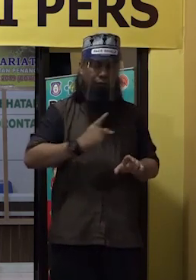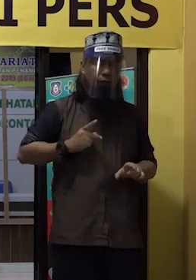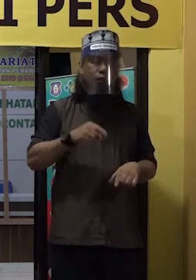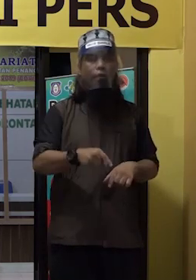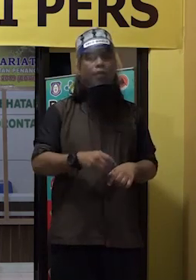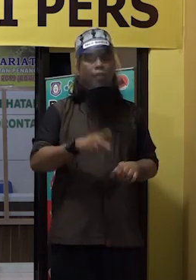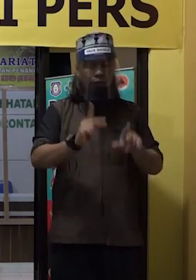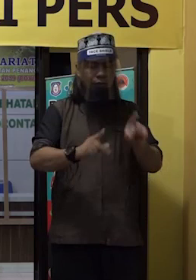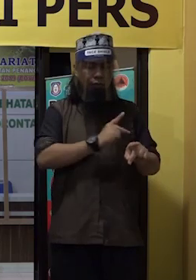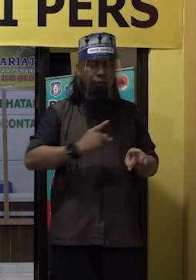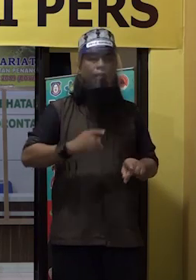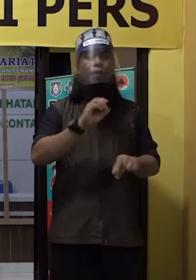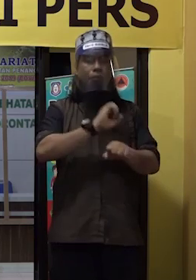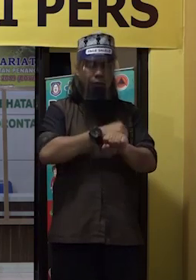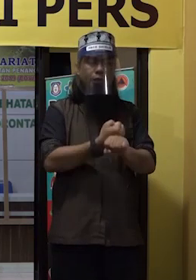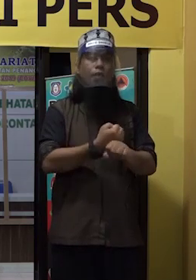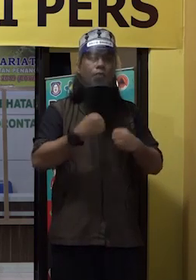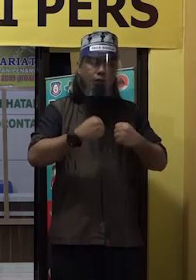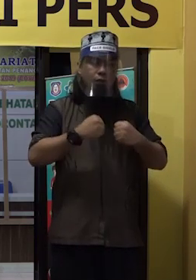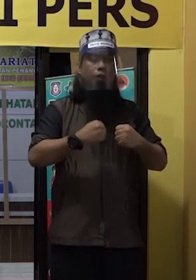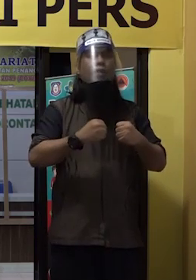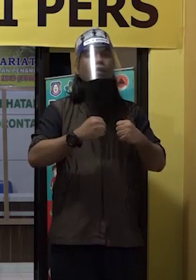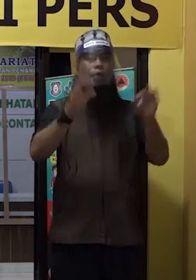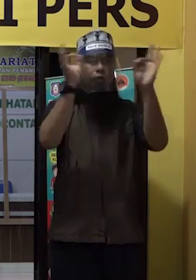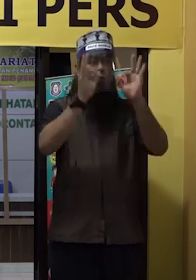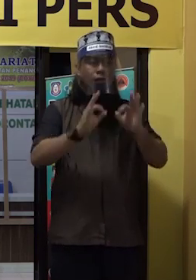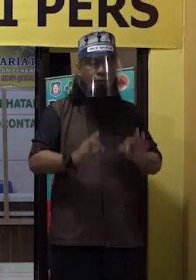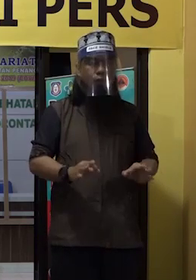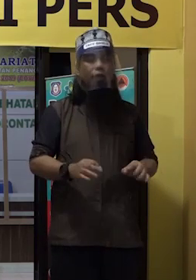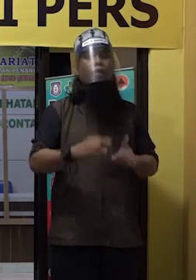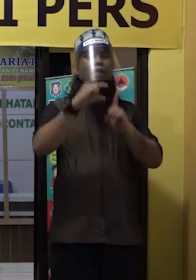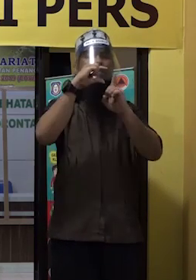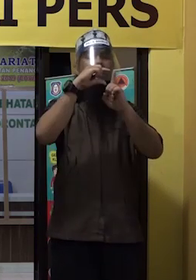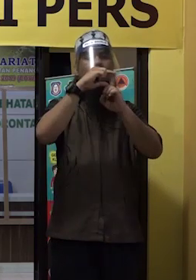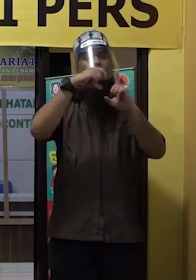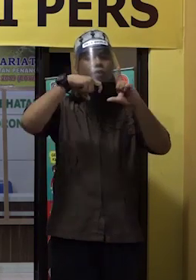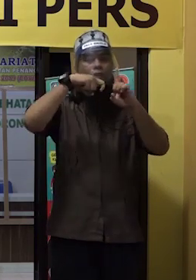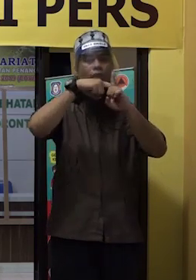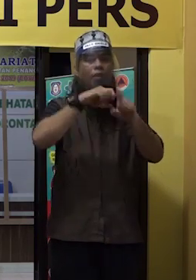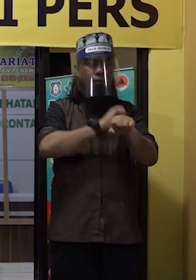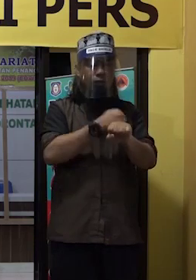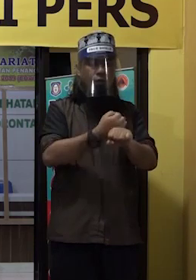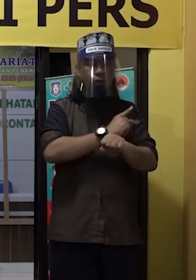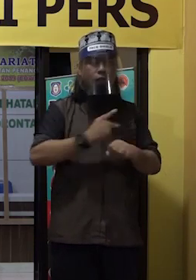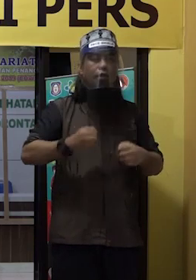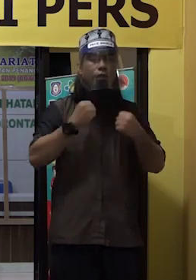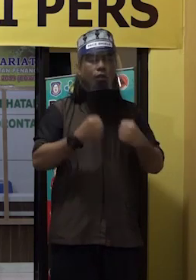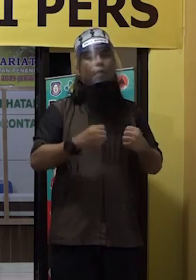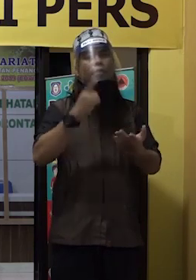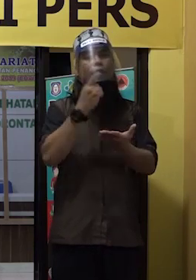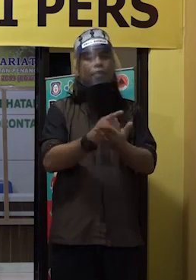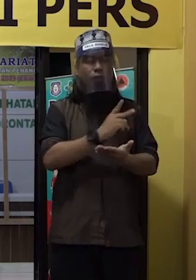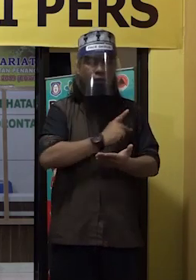baik, saya kira dia bisa cepat dalam satu masa inkubasi. Kita berharap mereka bisa sembuh. Tentu ini